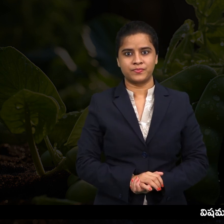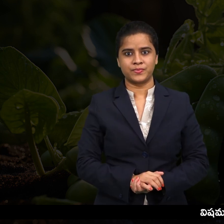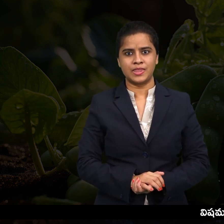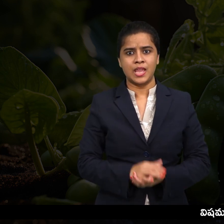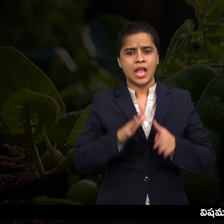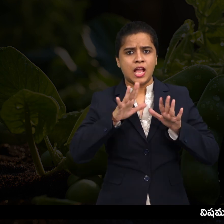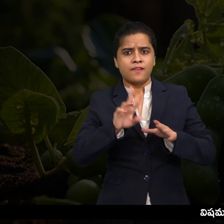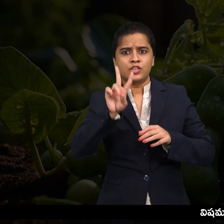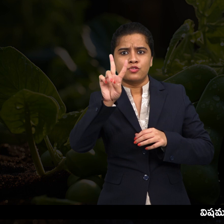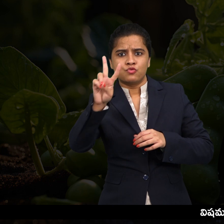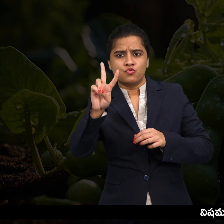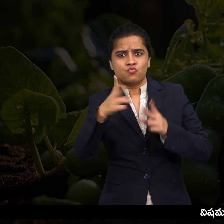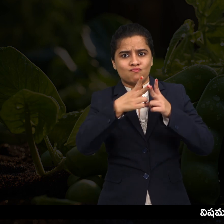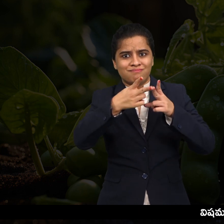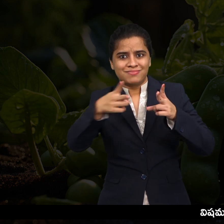విషమయుగ్మ బీజాలు,